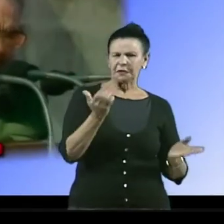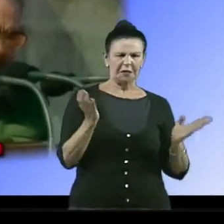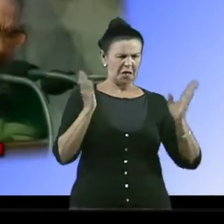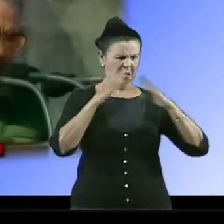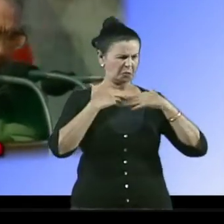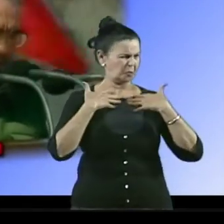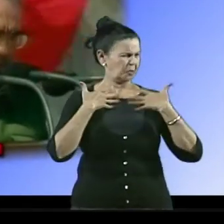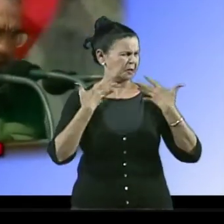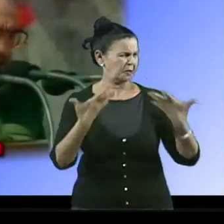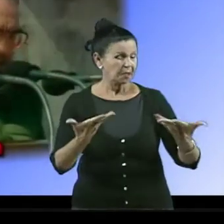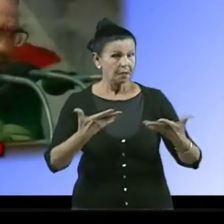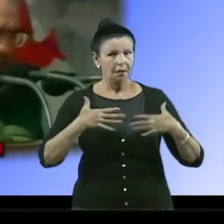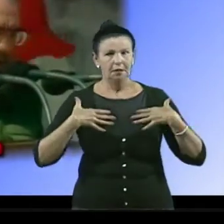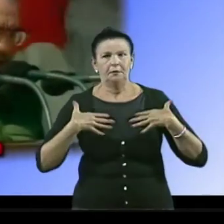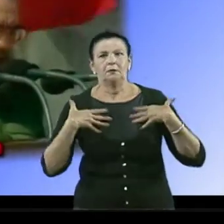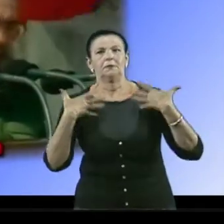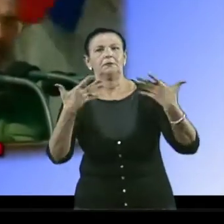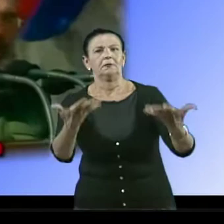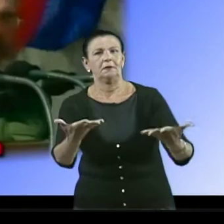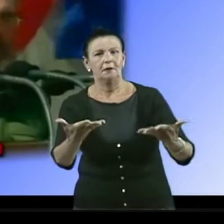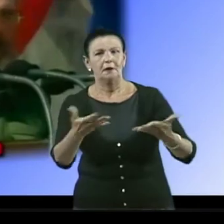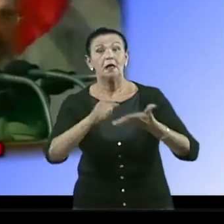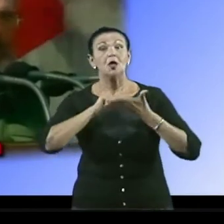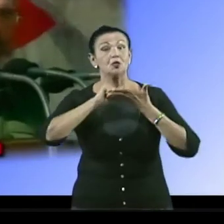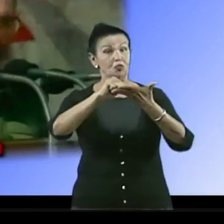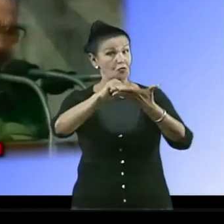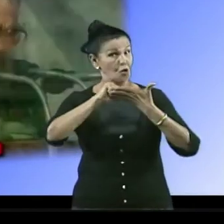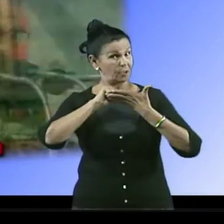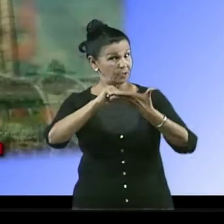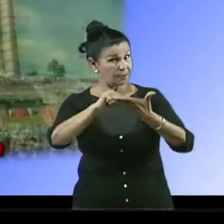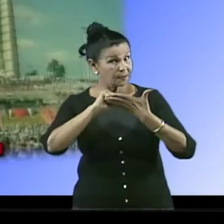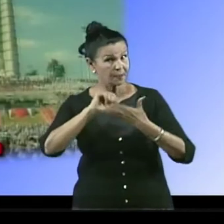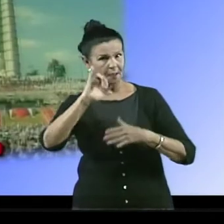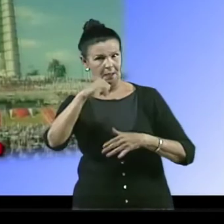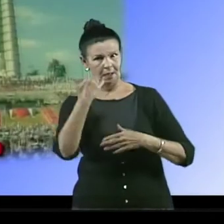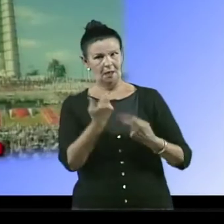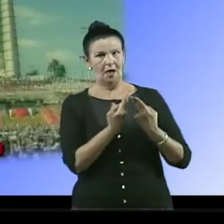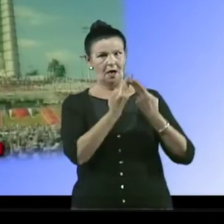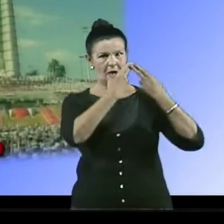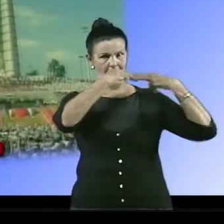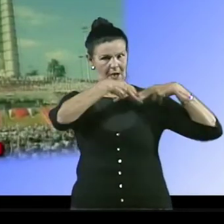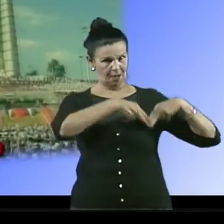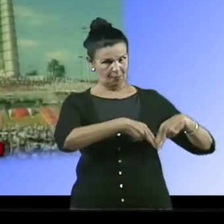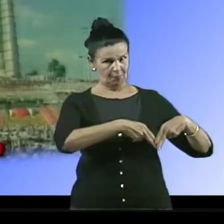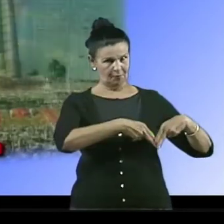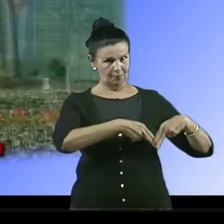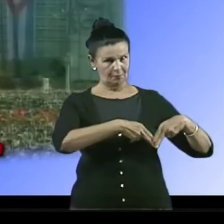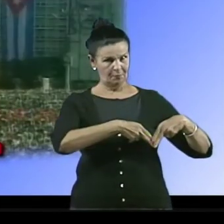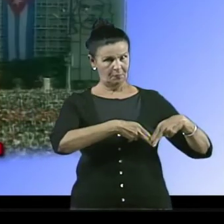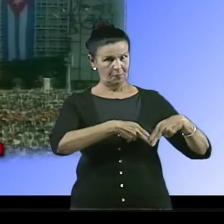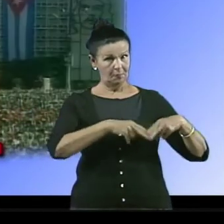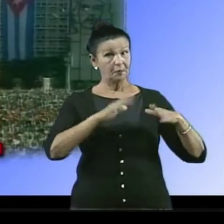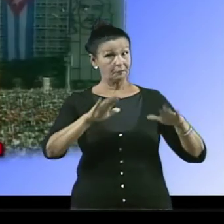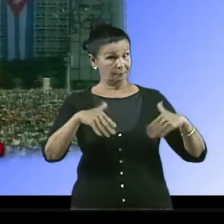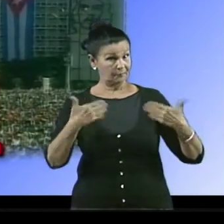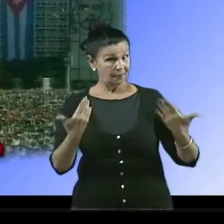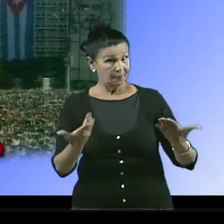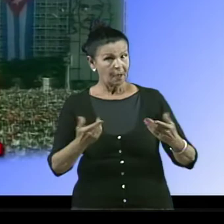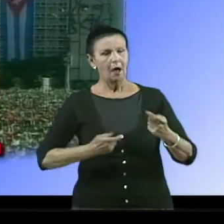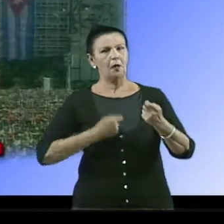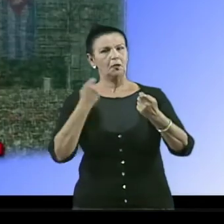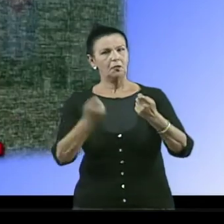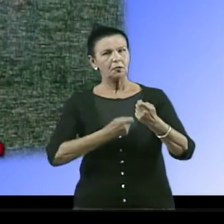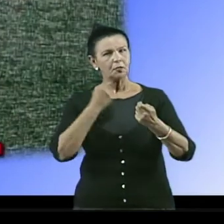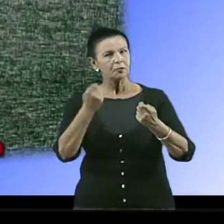desinterés, altruismo, solidaridad y heroísmo. Es luchar con